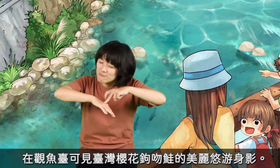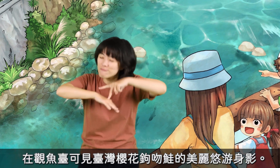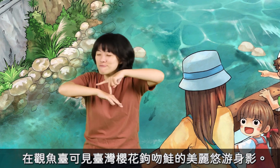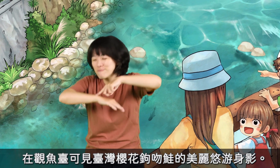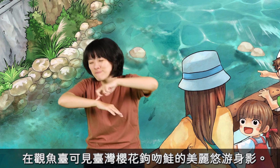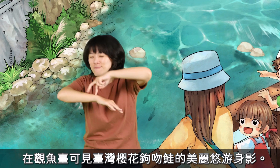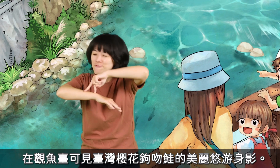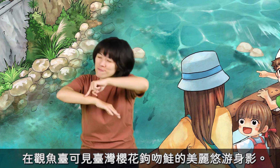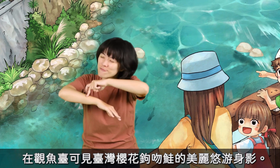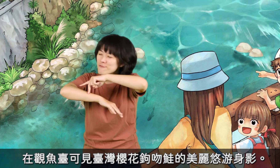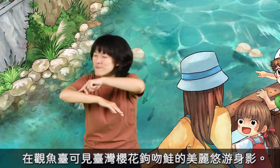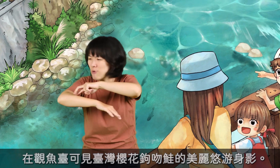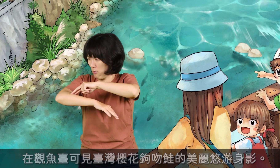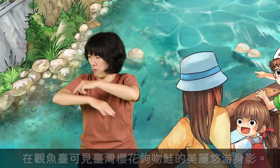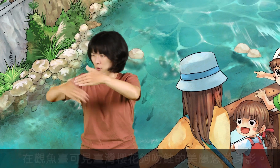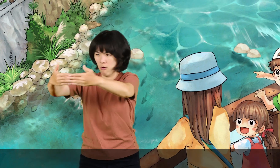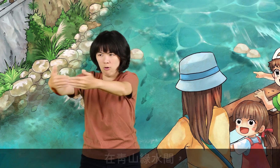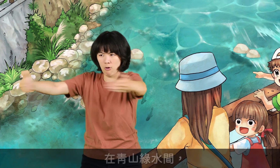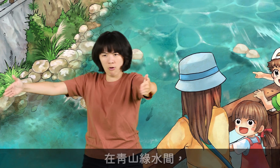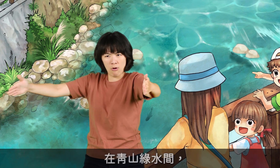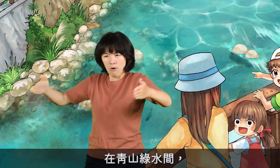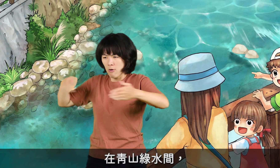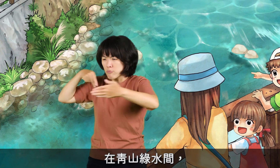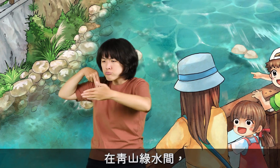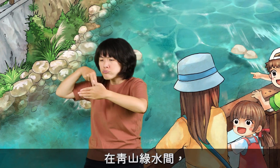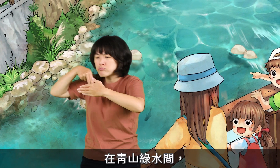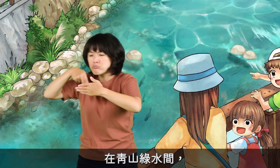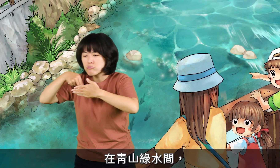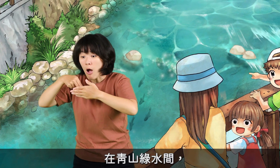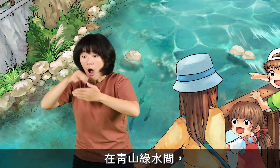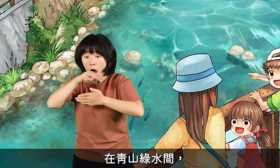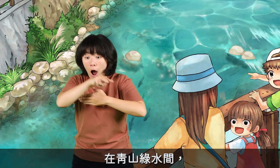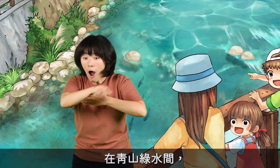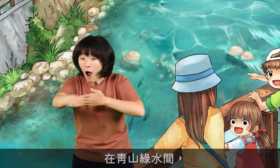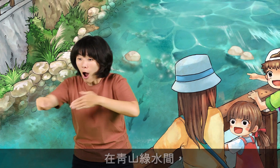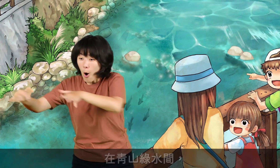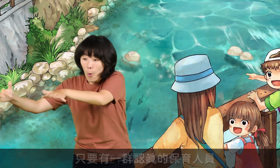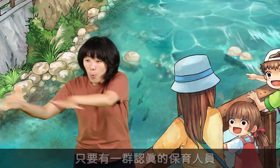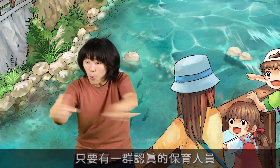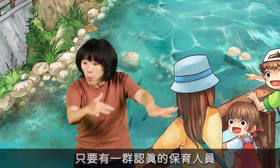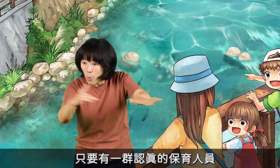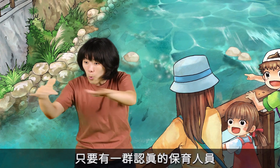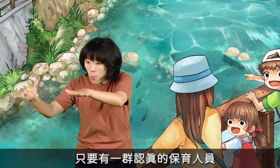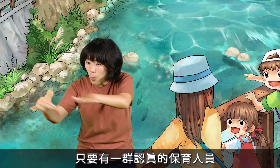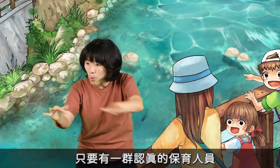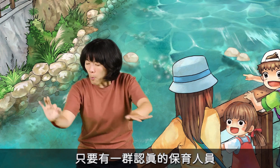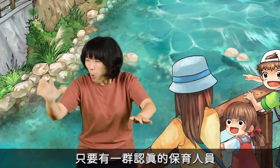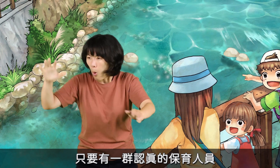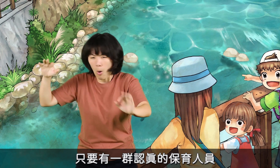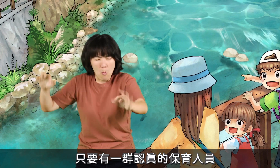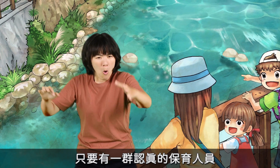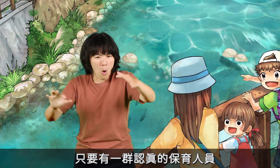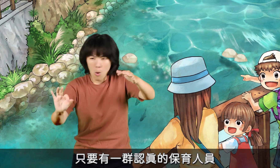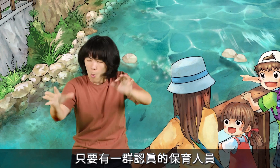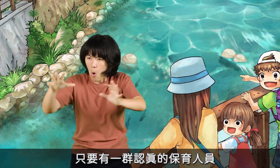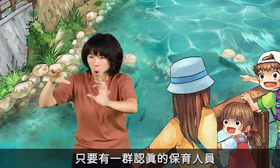丽悠游身影。在青山绿水间，只要有一群认真的保育人